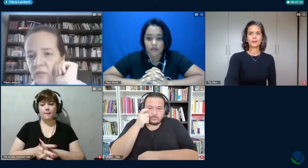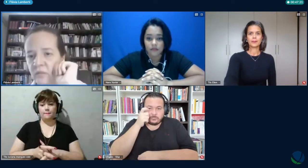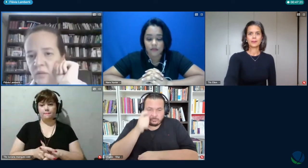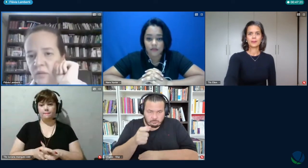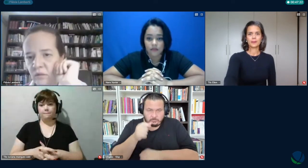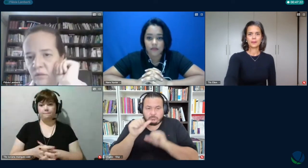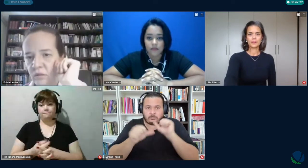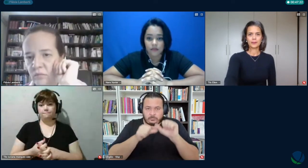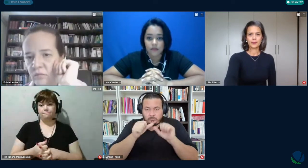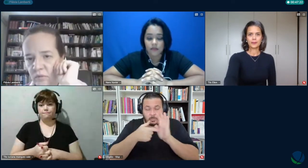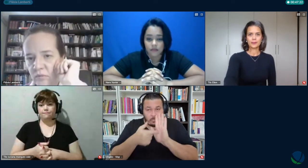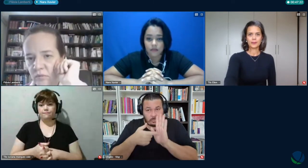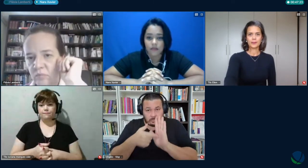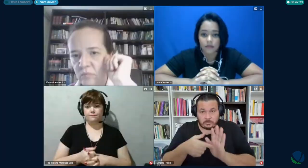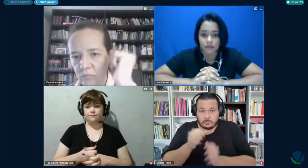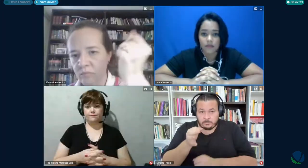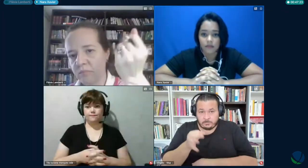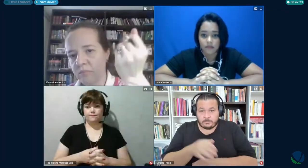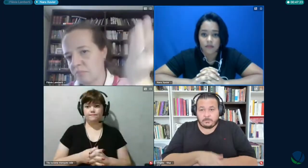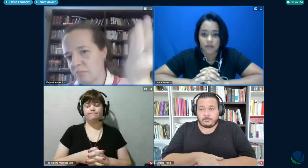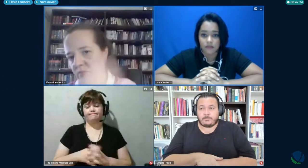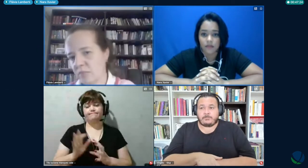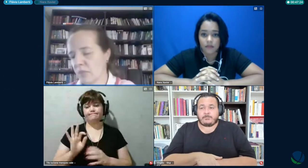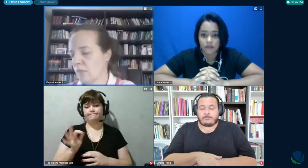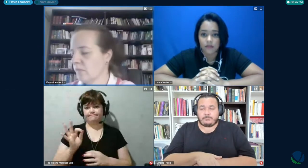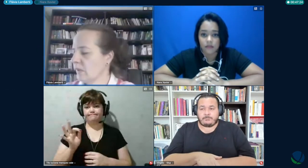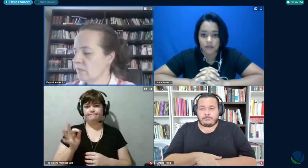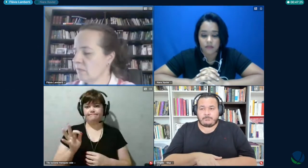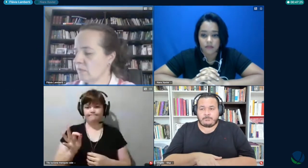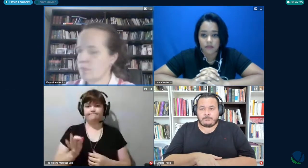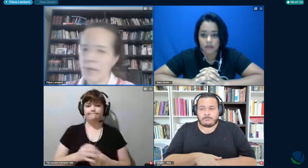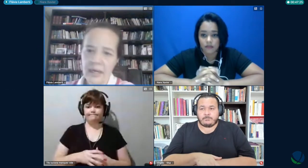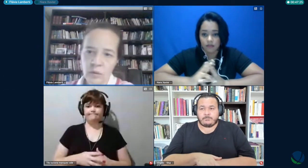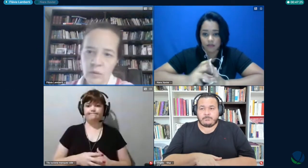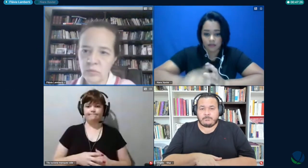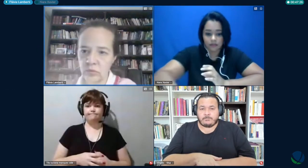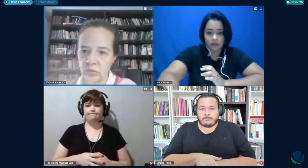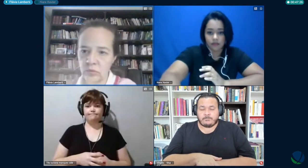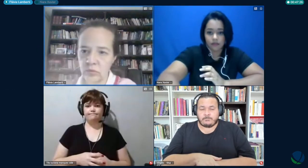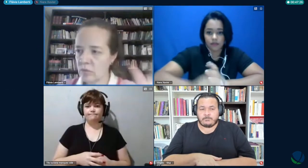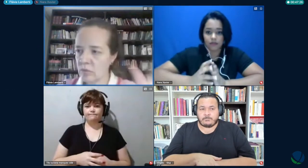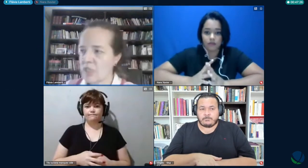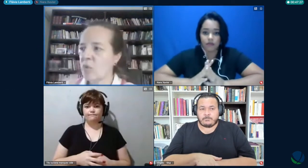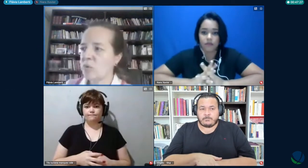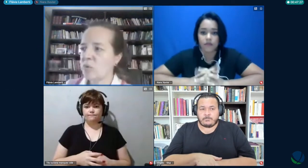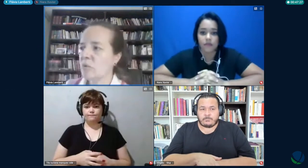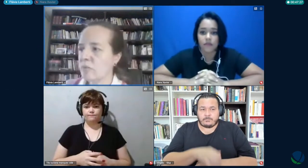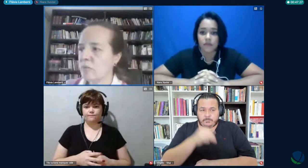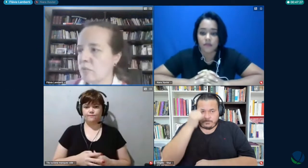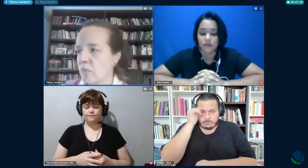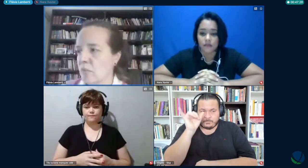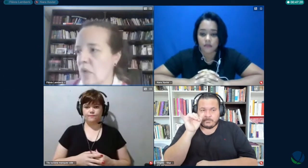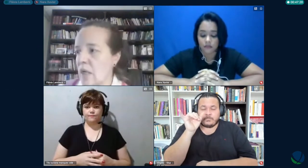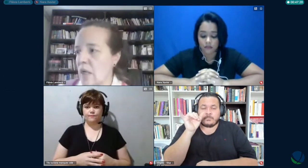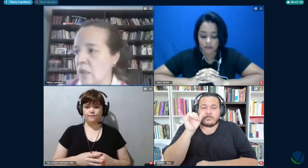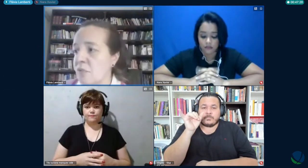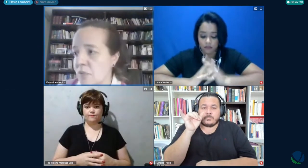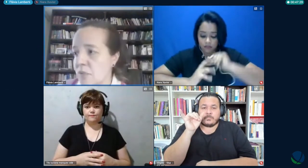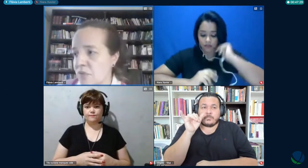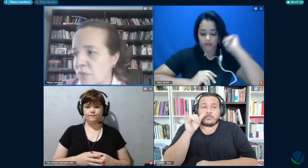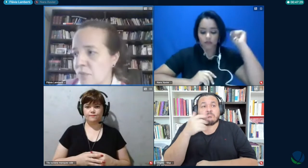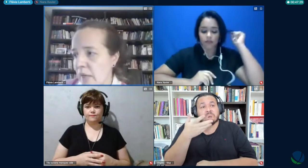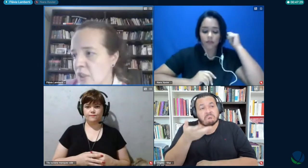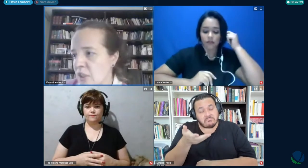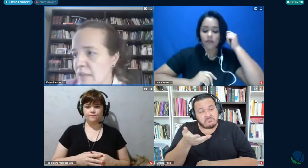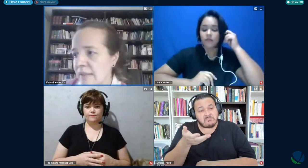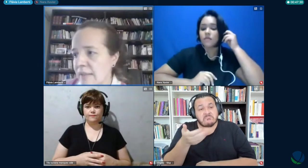mostrar, né? Uhum. Para não deixar assim muito... Então,